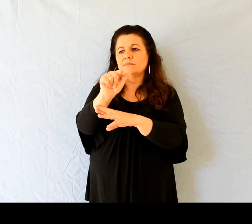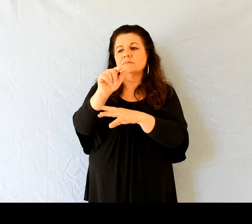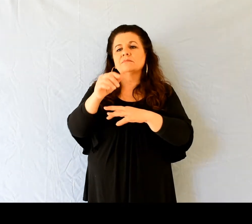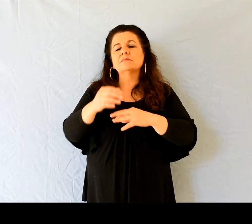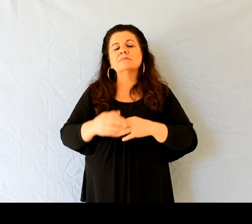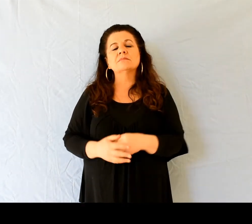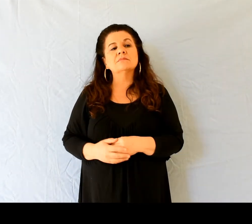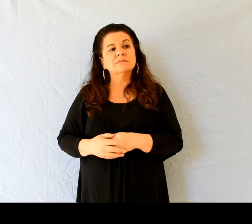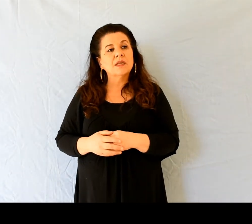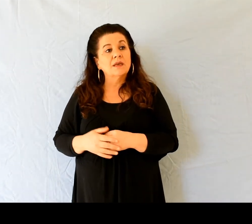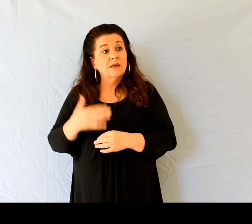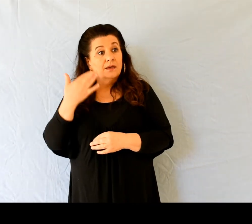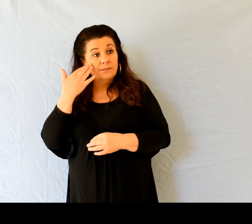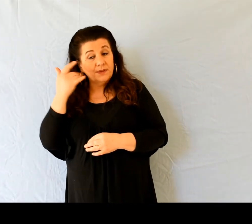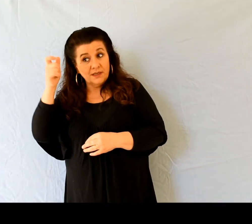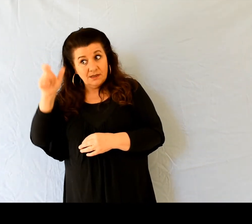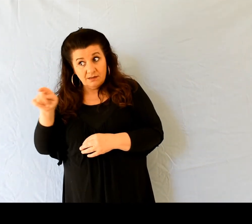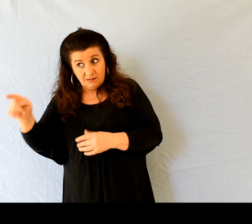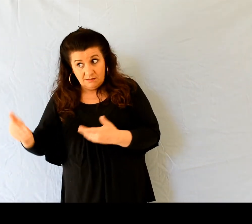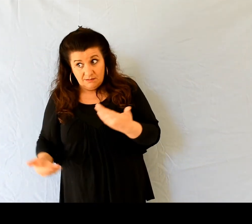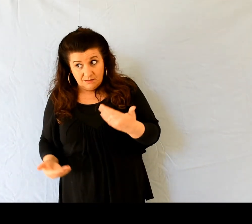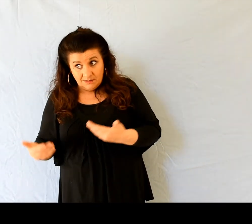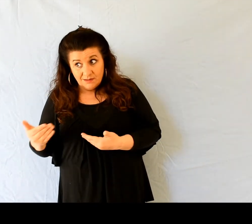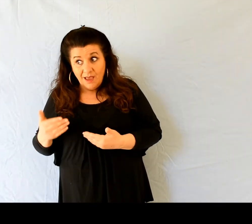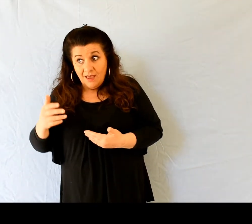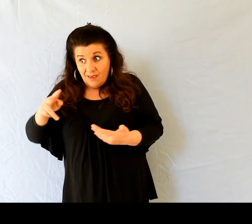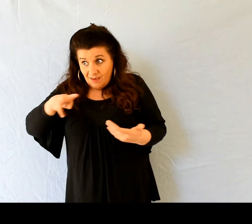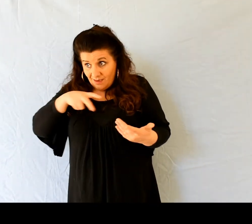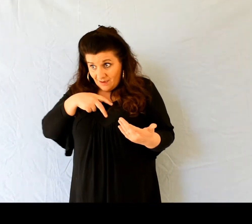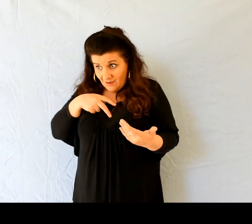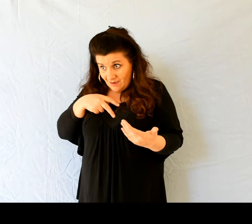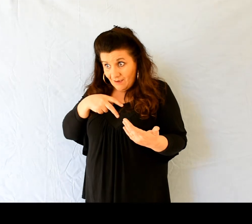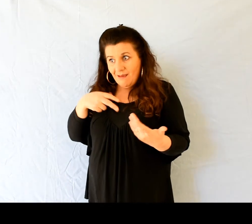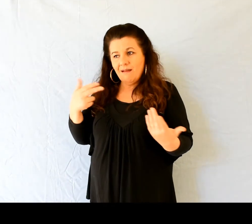Si quelqu'un me sert, mon Père l'honorera.